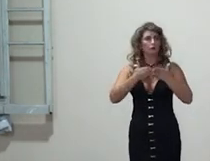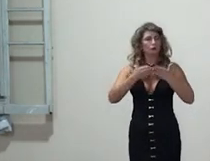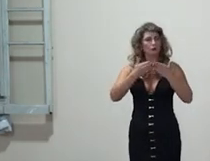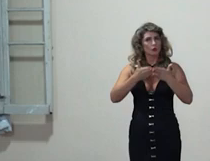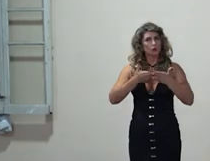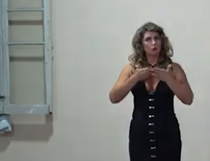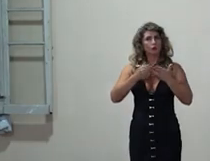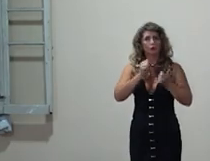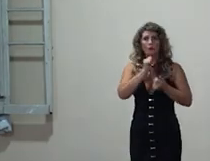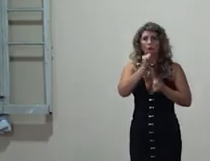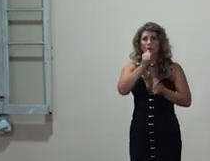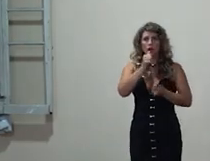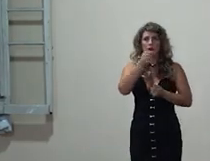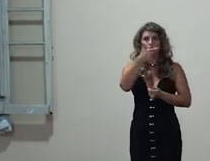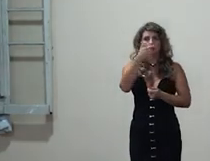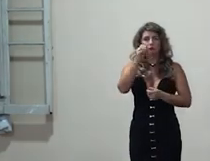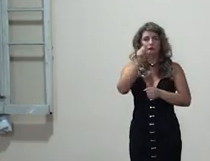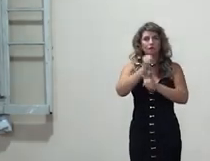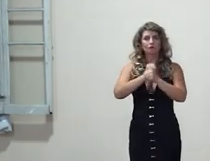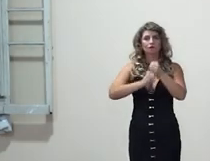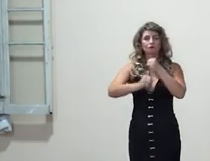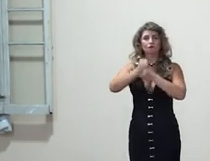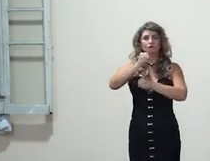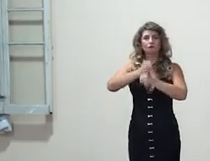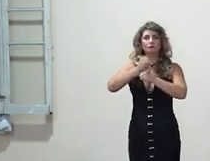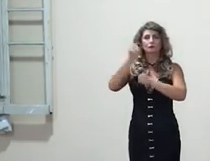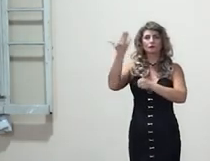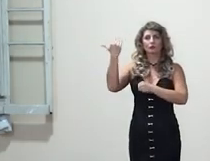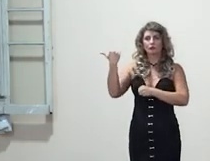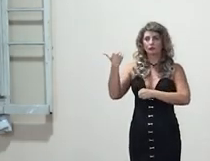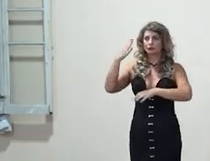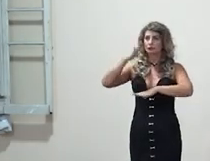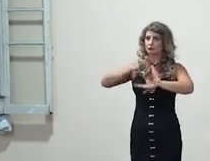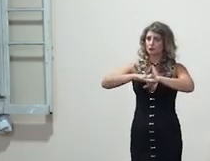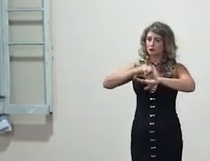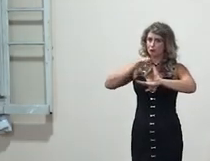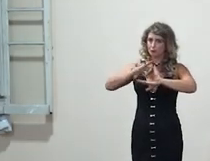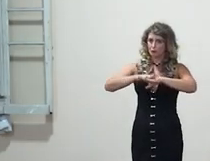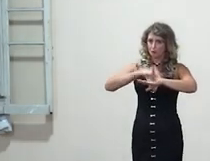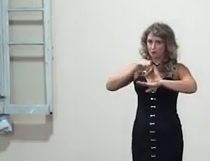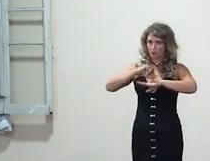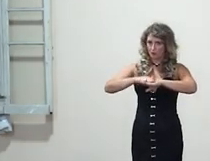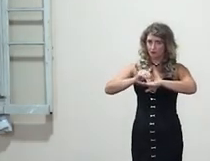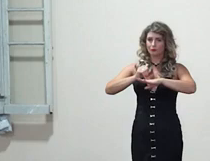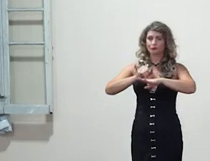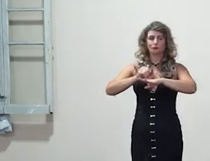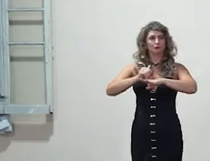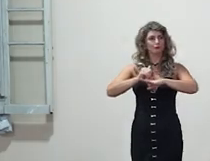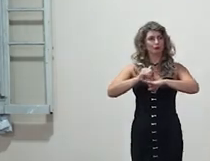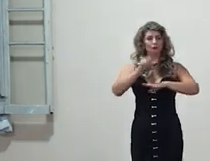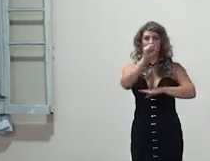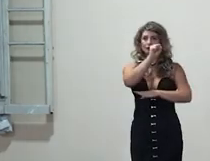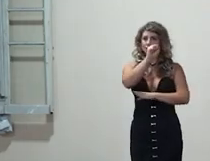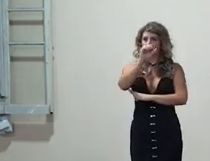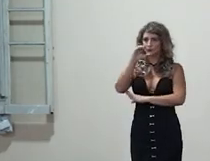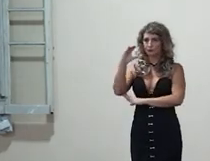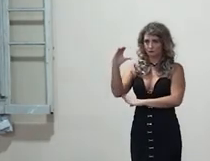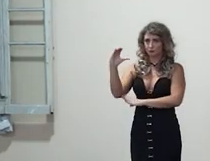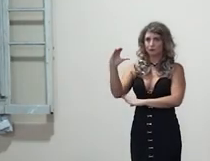Há uns 20 anos atrás, eu fui chamado para por Porto União, Santa